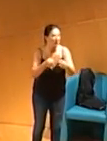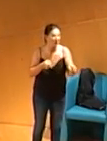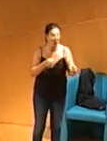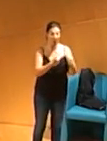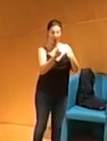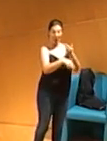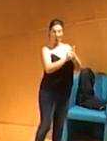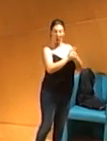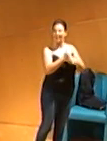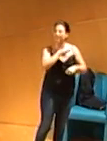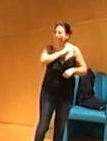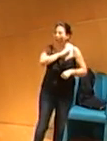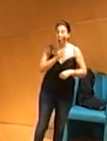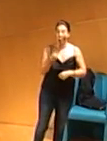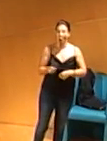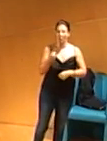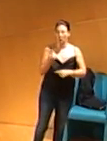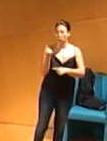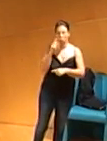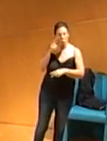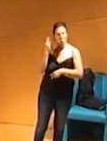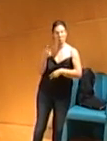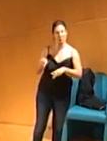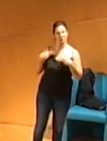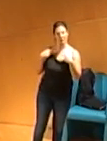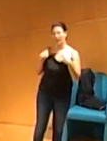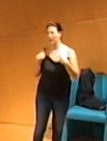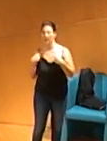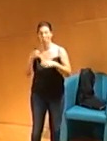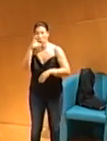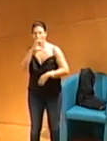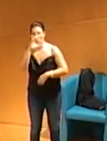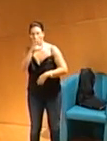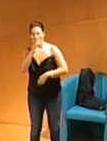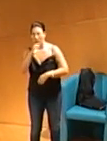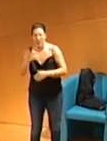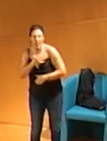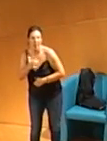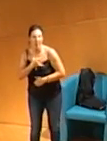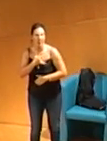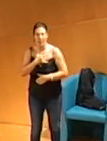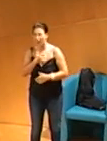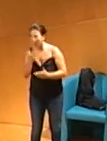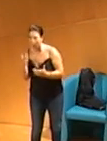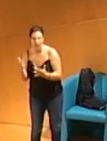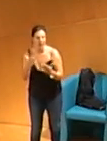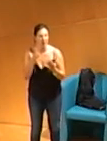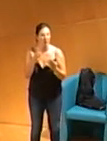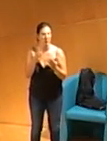curieux de nos enfants. Et je crois que c'est un peu ça. C'est, jusqu'à la fin de ma